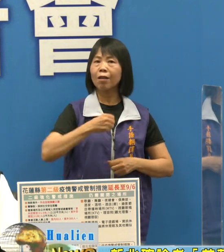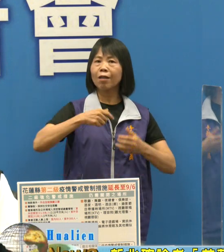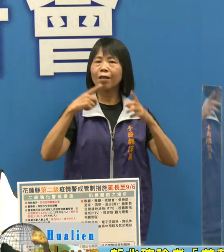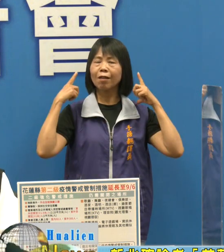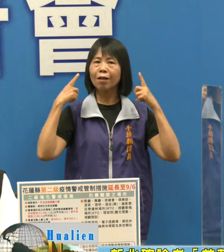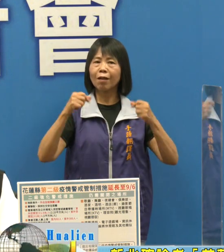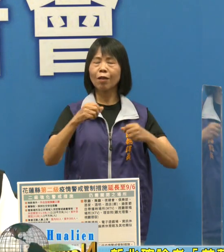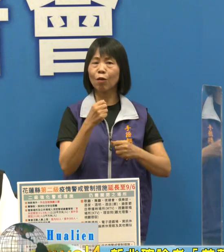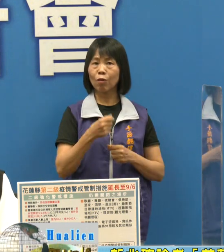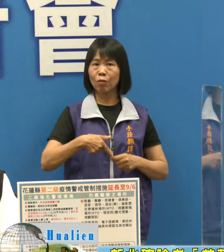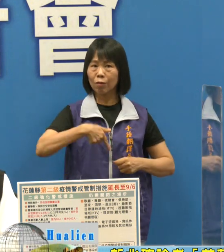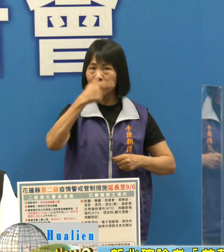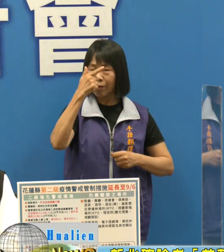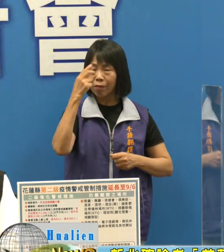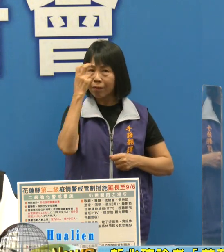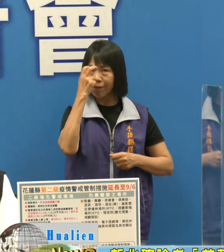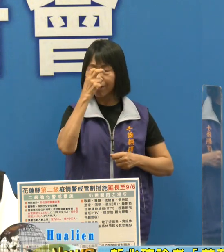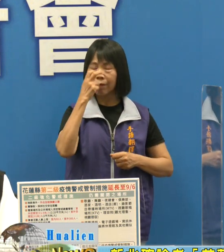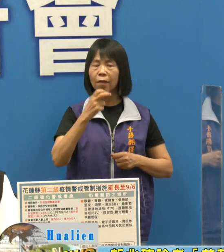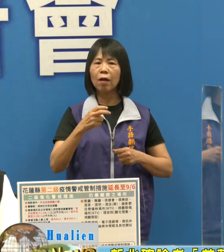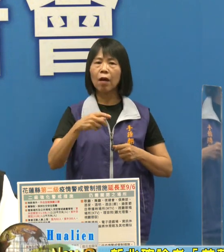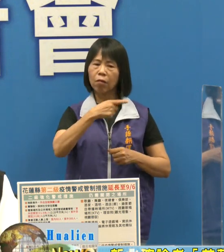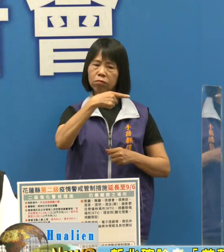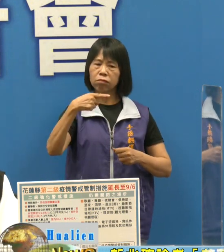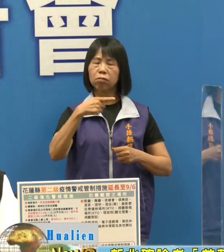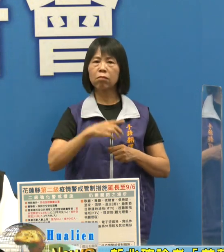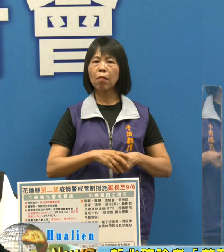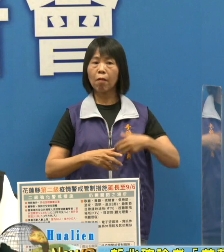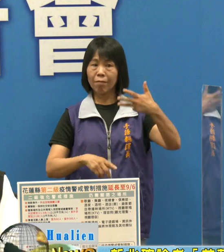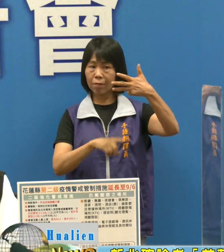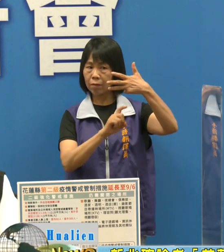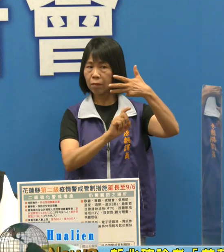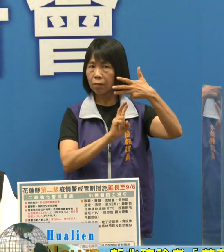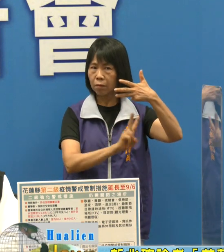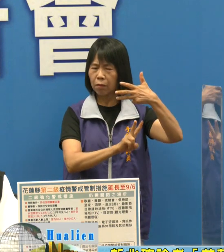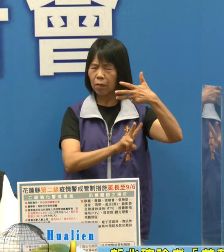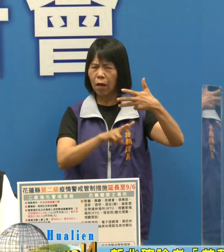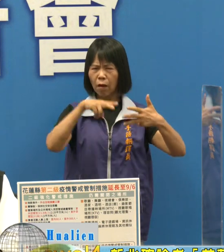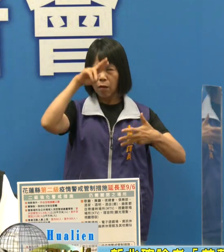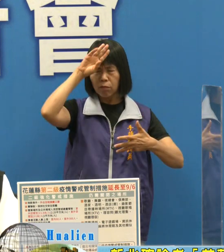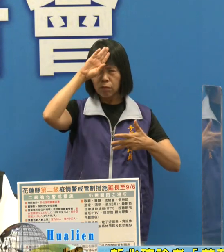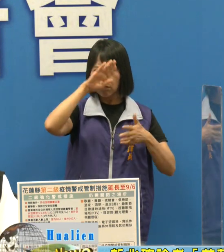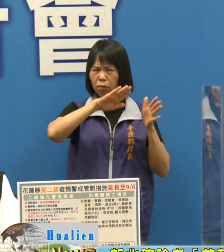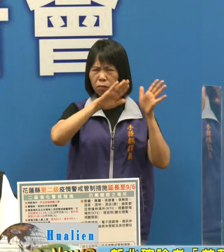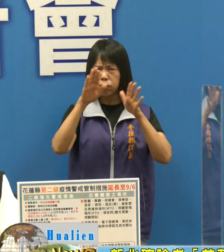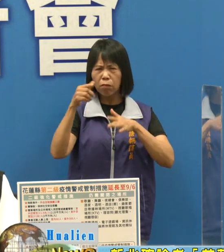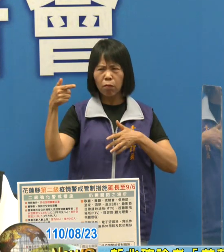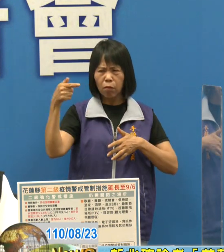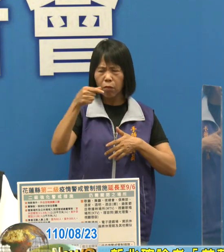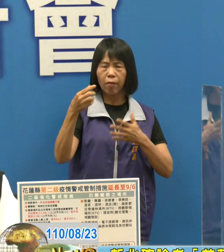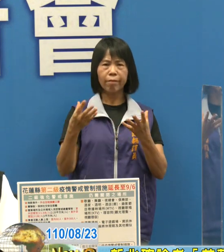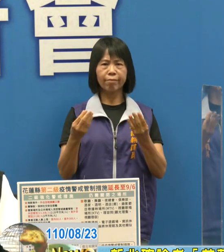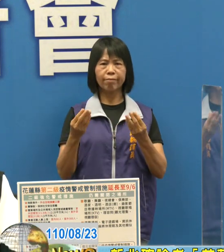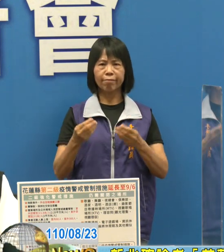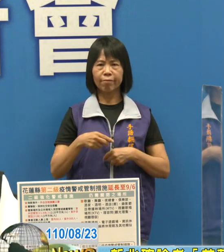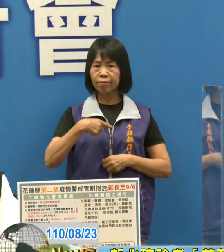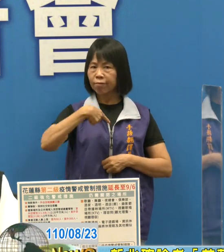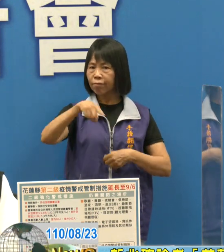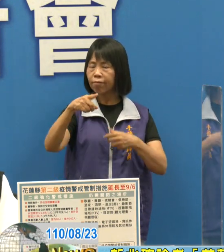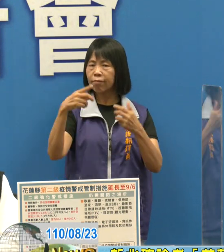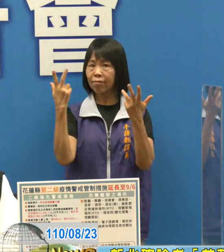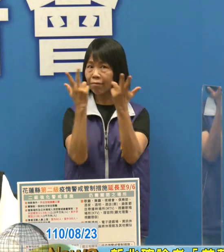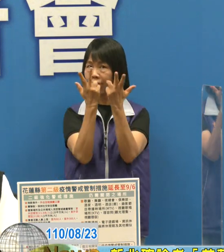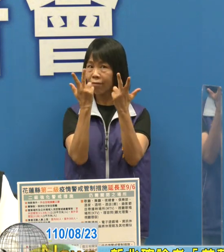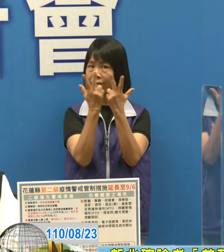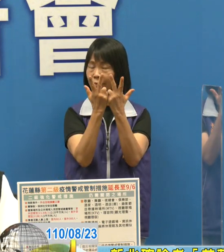阴性，那8月22号呢，症状持续一直没有改善，所以个案到我们的台北新